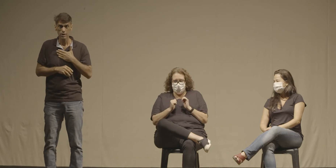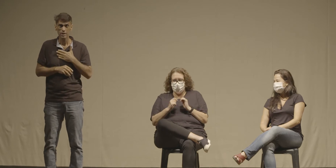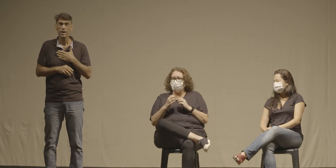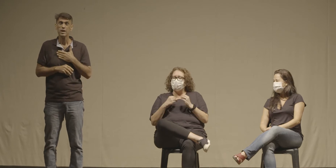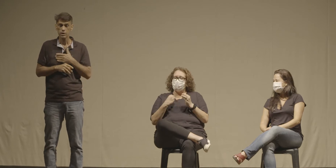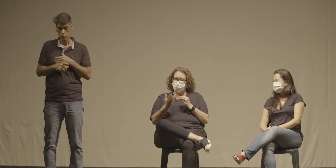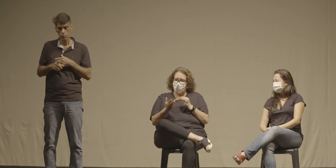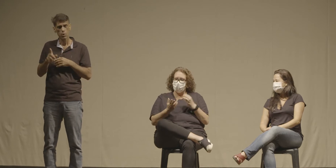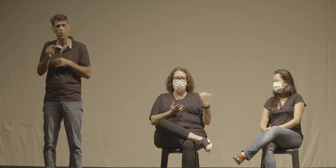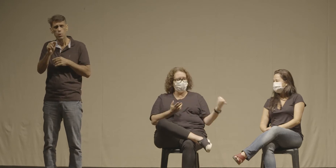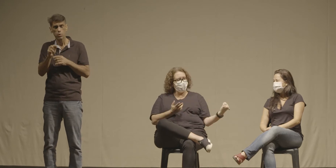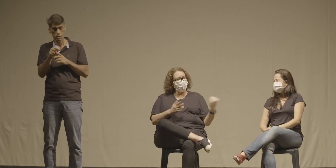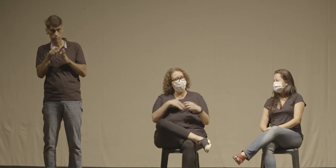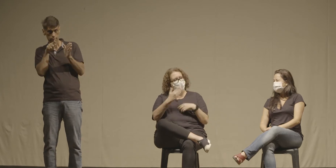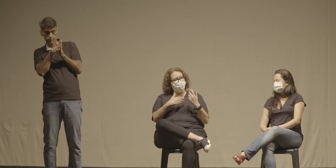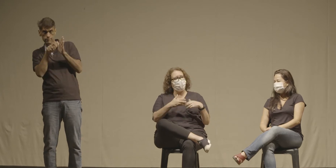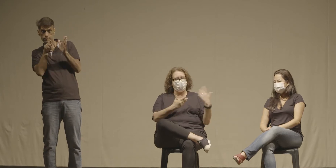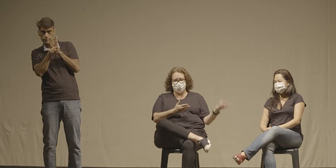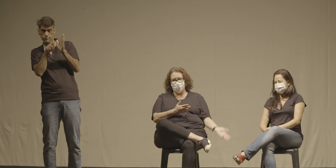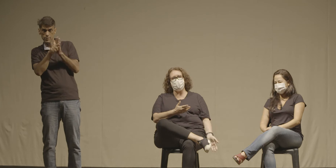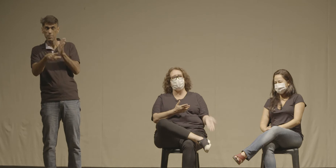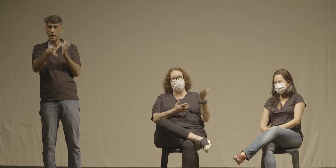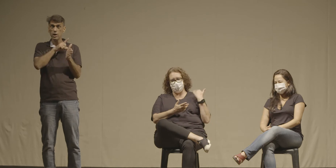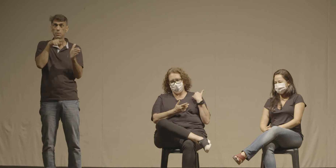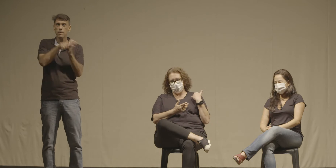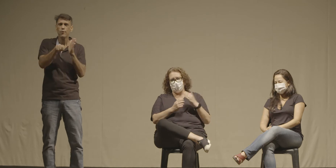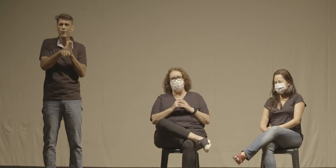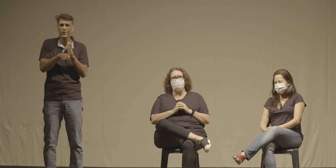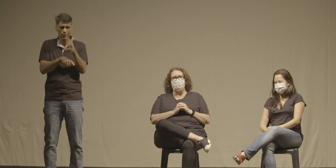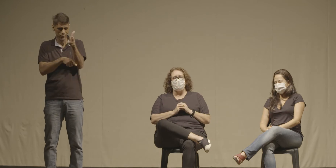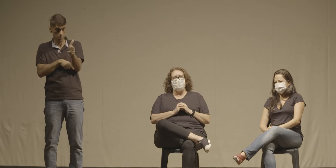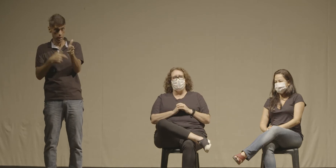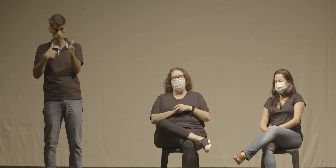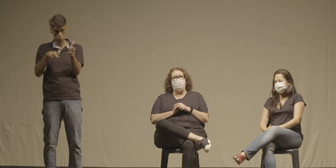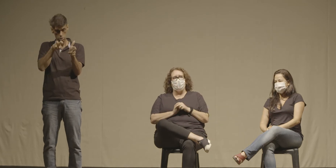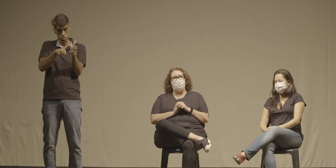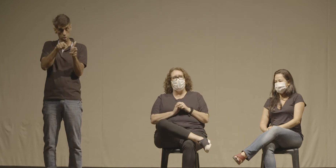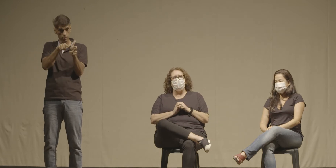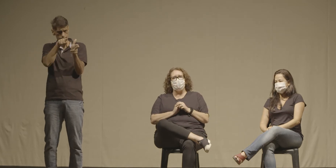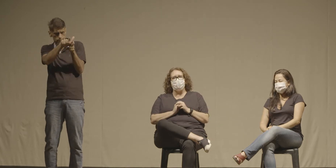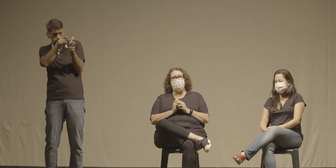da câmera fazendo as perguntas que a gente já tinha pré-estabelecido no dia anterior.